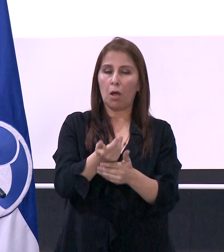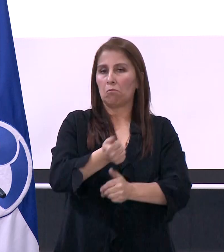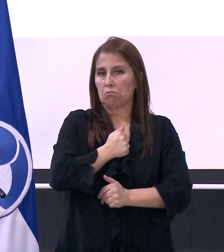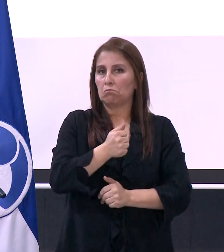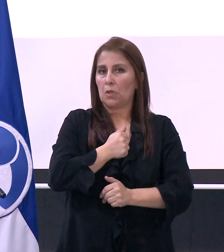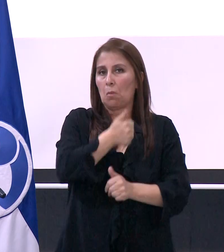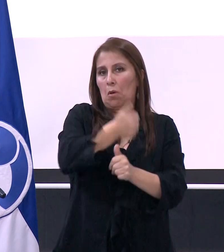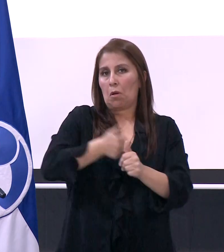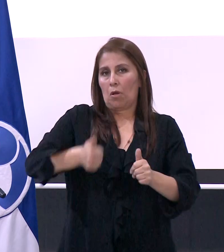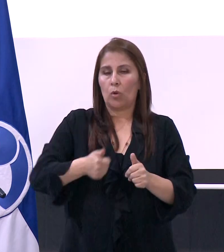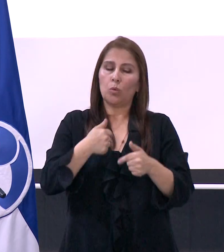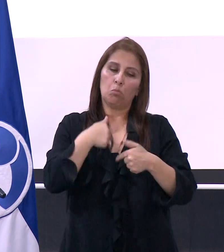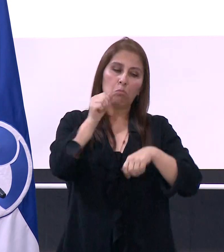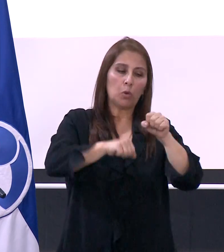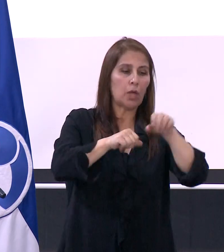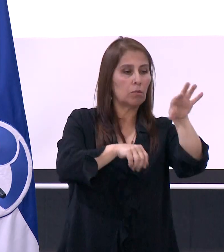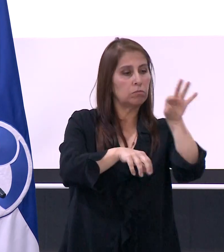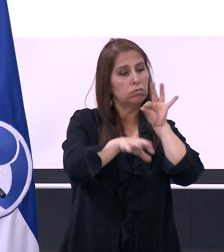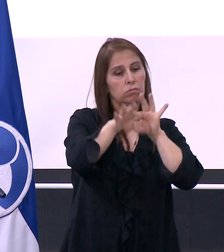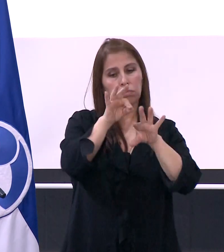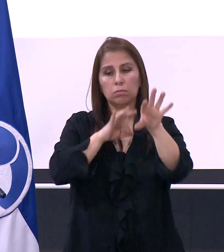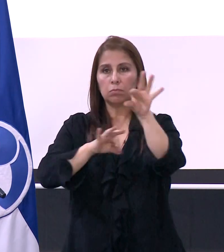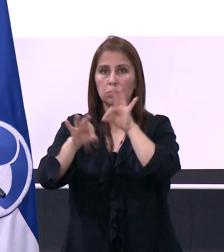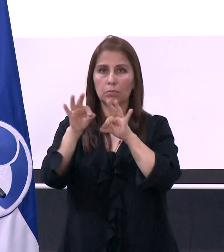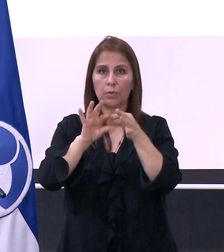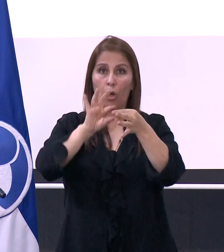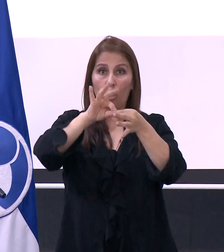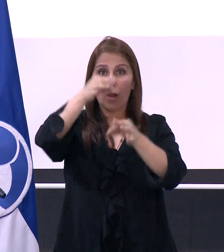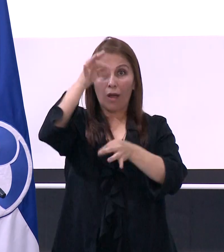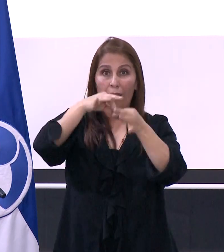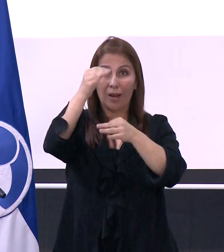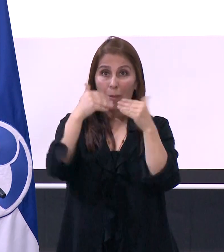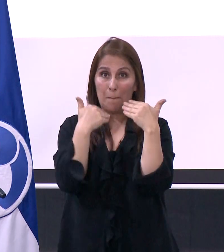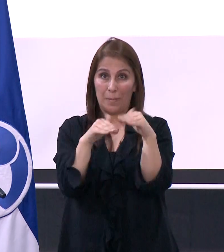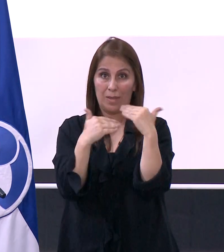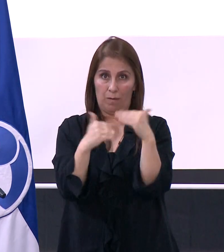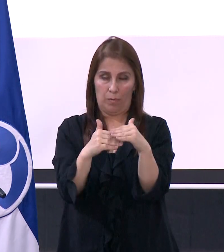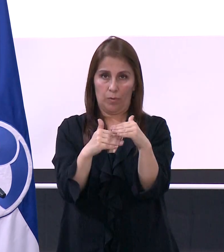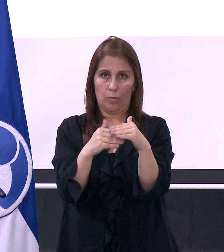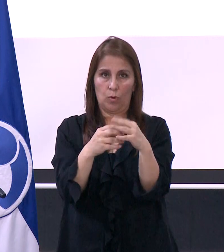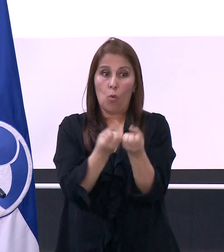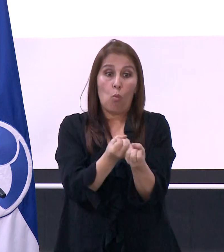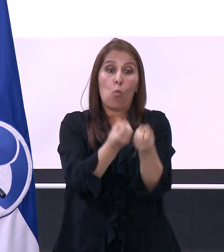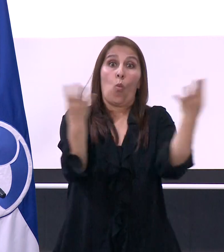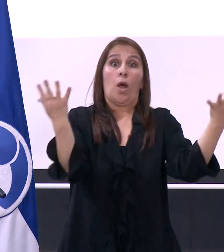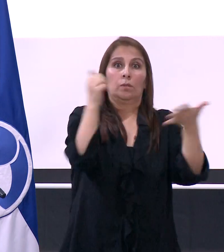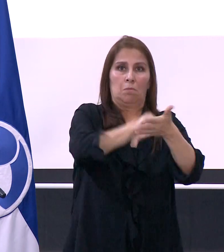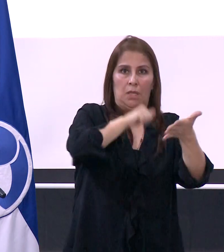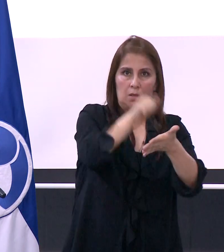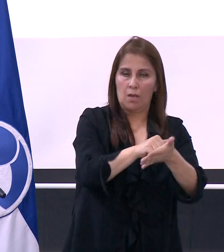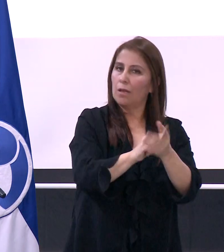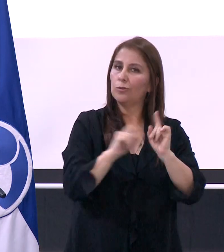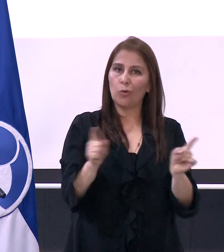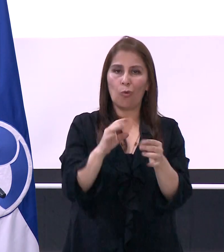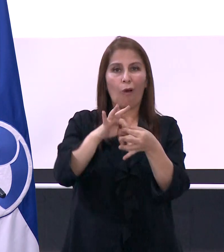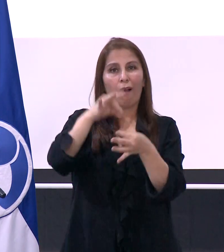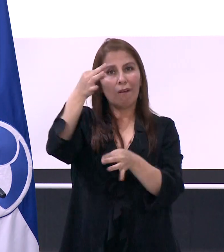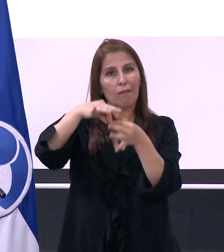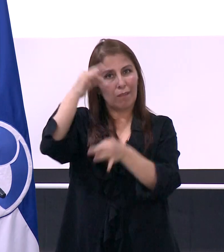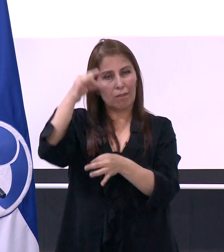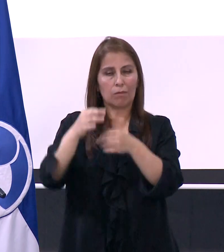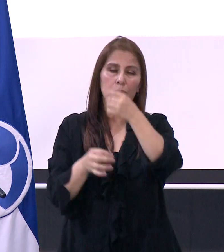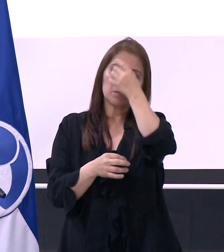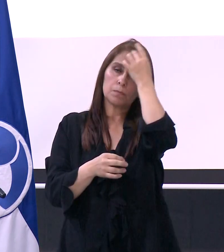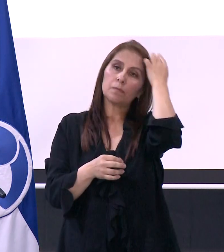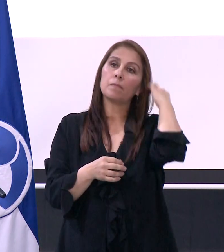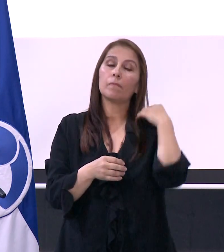siempre y cuando completarán un número de créditos mínimos no un número de materias preestablecidas la